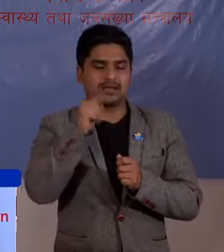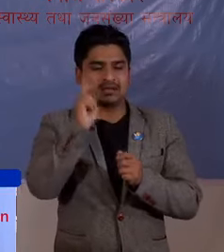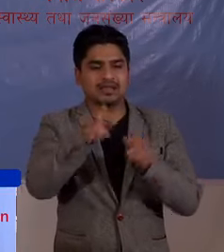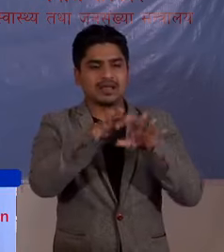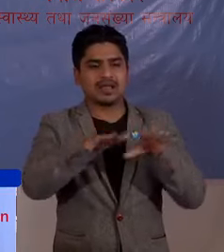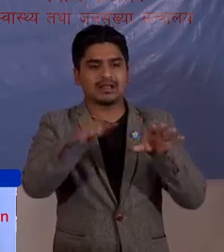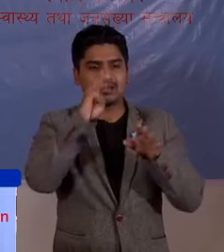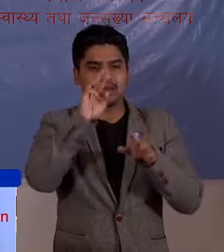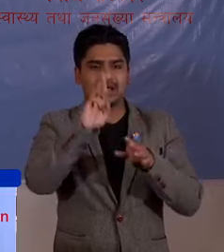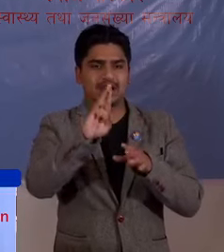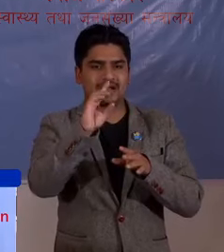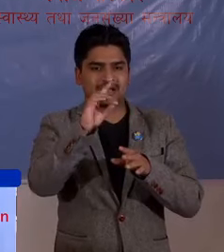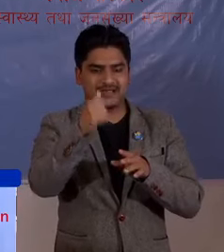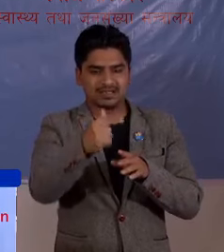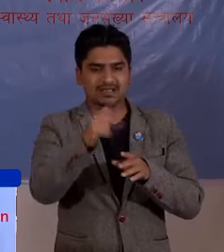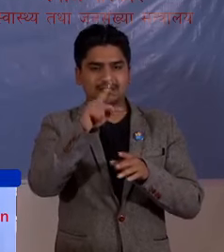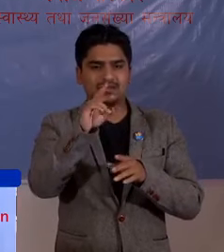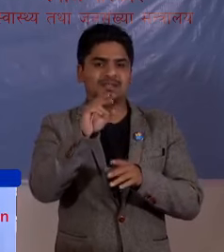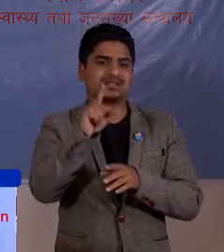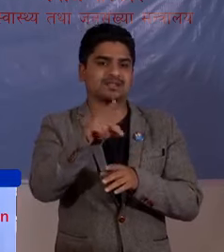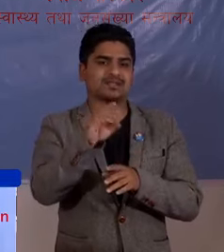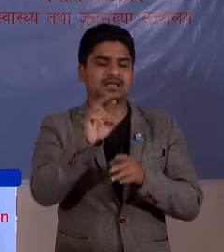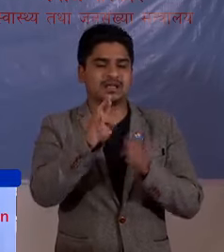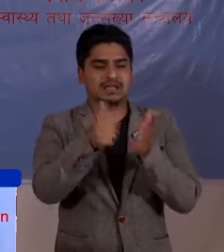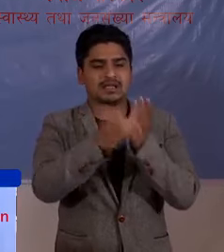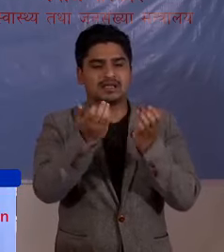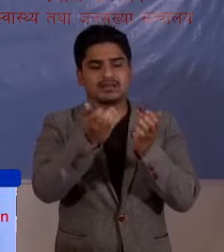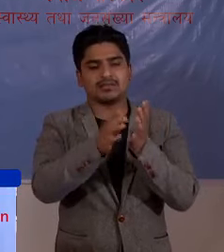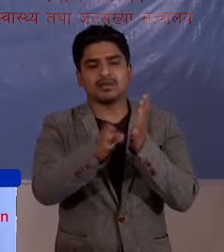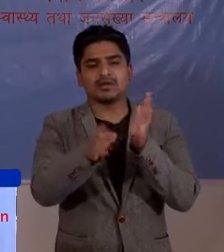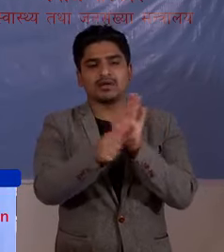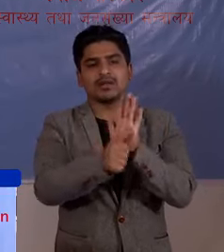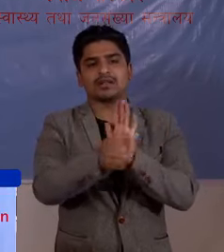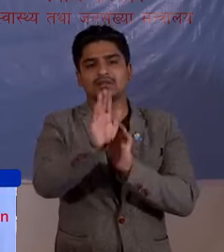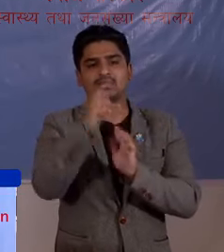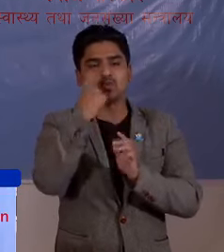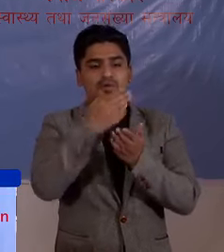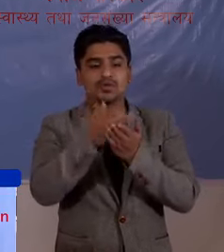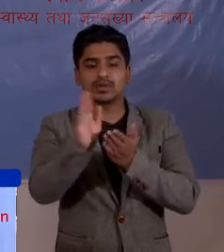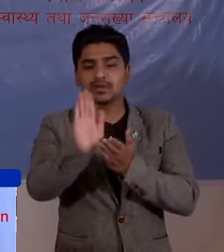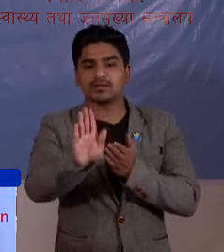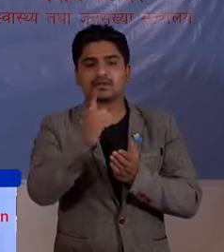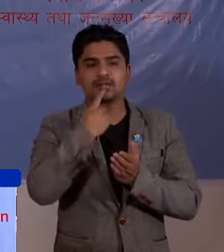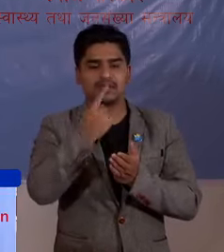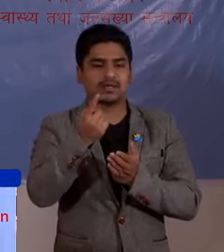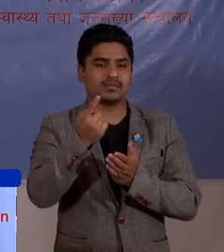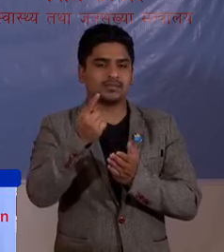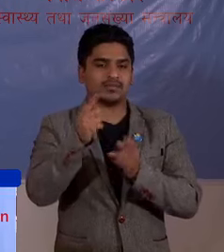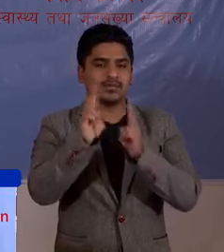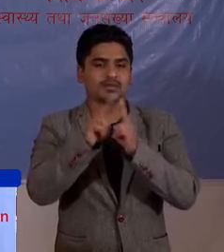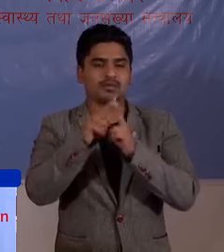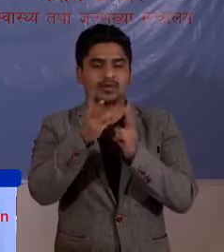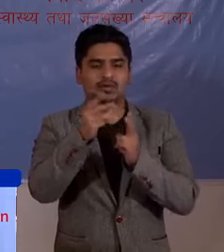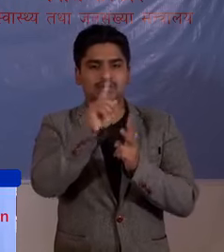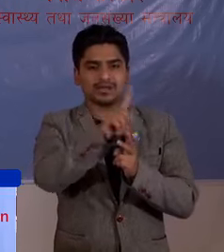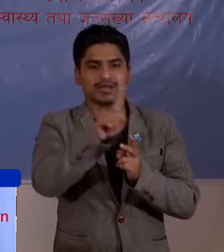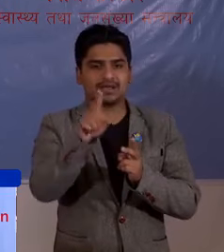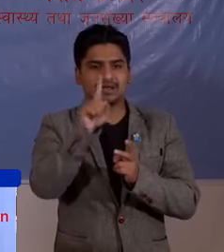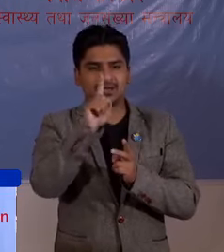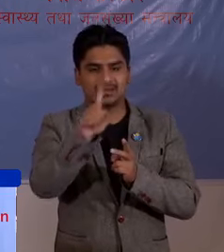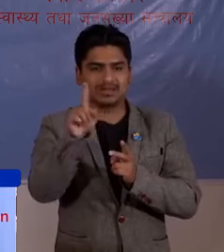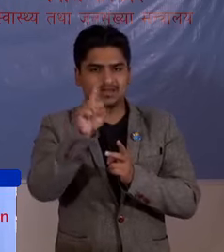आधारमा उहाँहरूको आरडीटी वा पिसिआर टेस्टिङबाट अगाडि बढ्नेछौँ। यसको लागि कोही छुट्नु भएको छ भने हाम्रा सम्पर्क नम्बर 1133